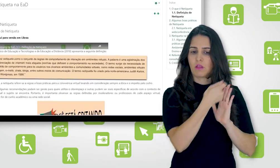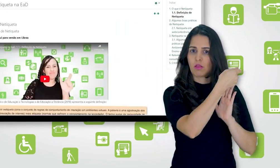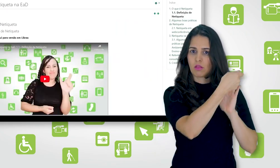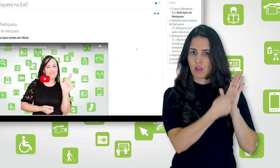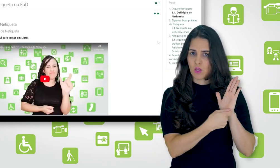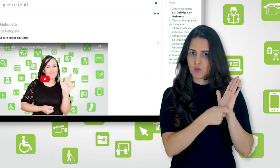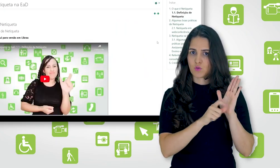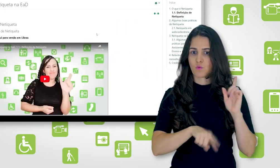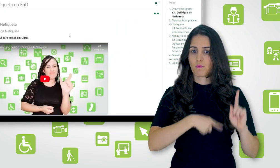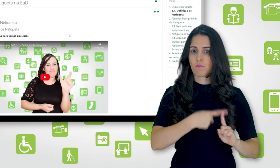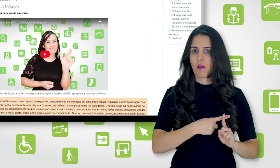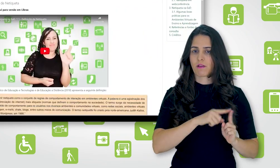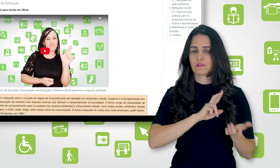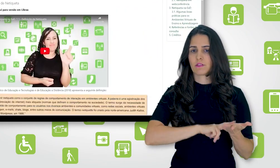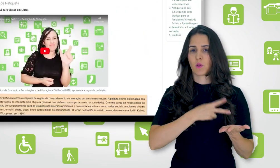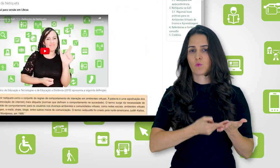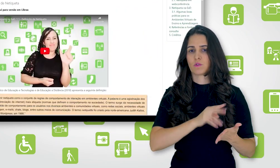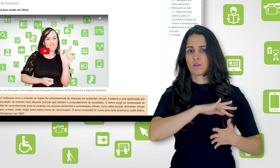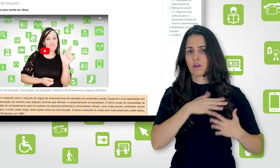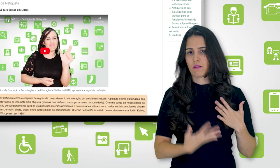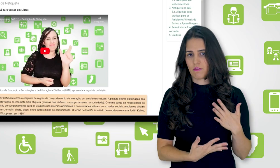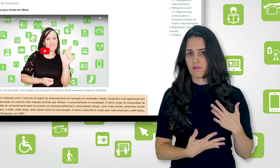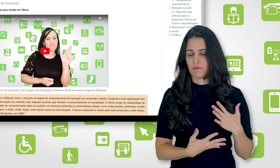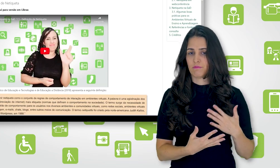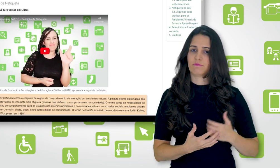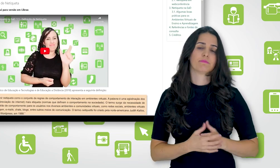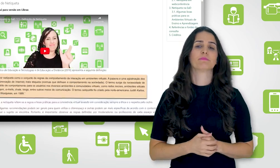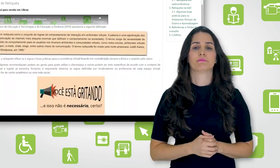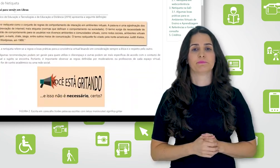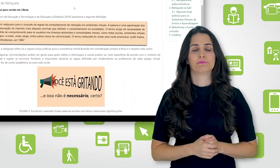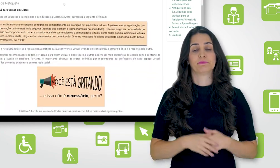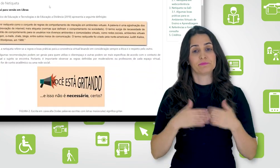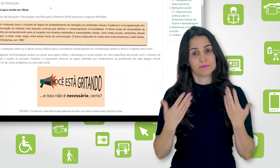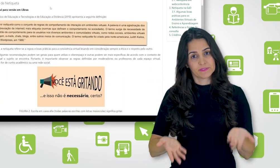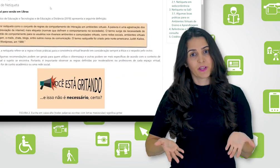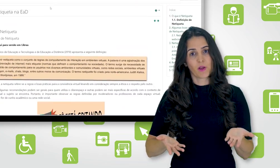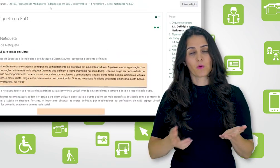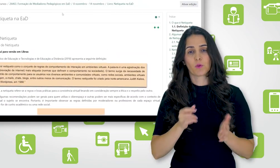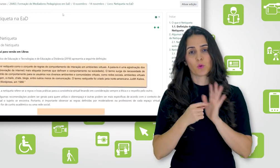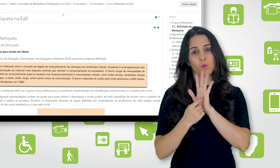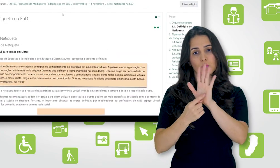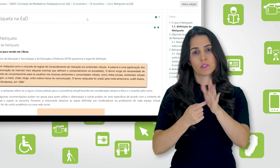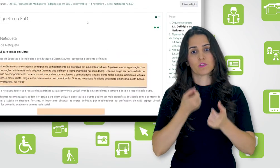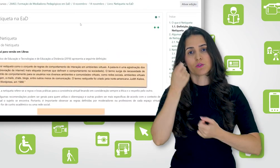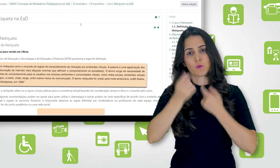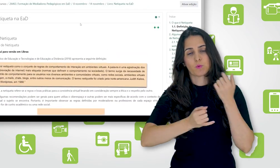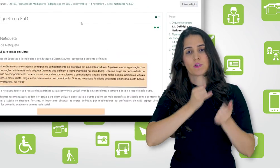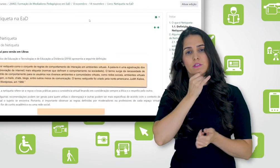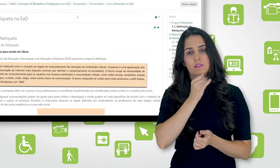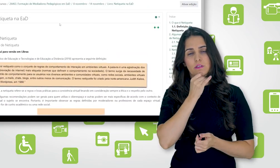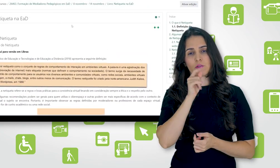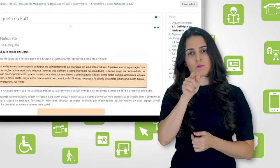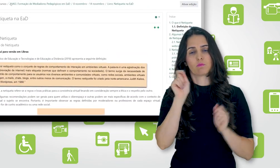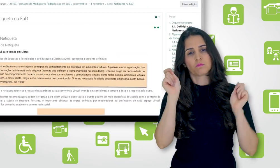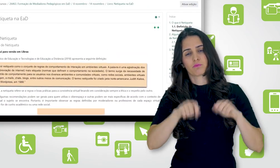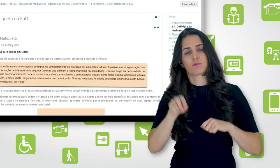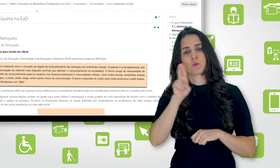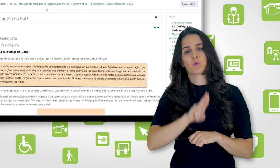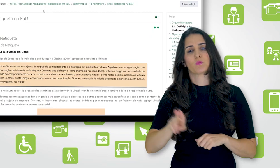a tradução em Libras então esses são alguns exemplos de utilização desse